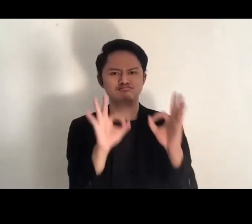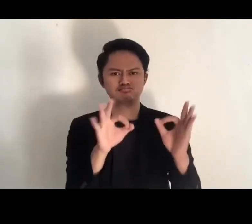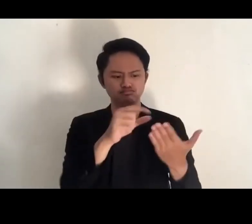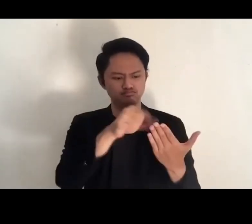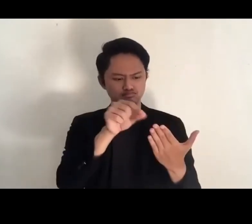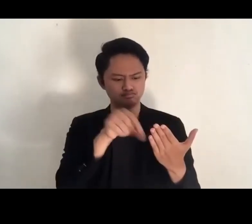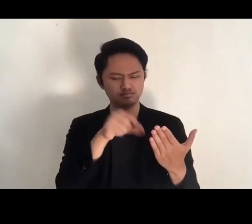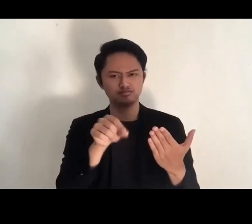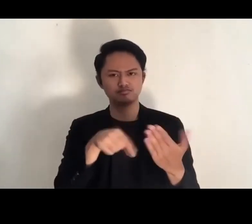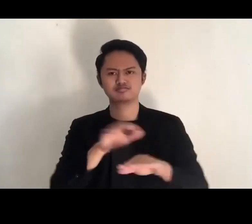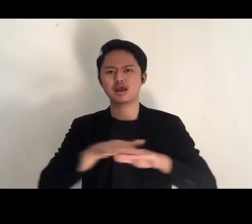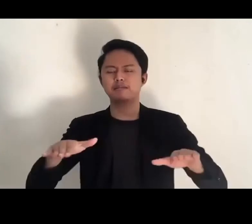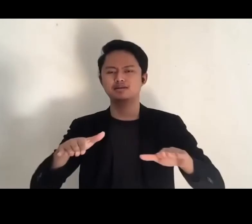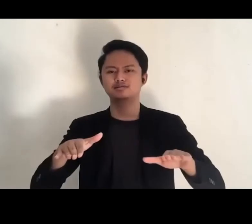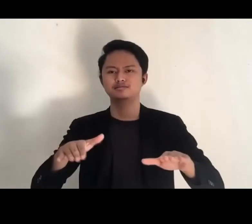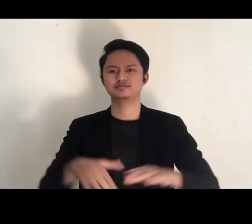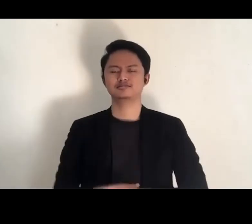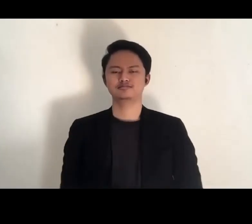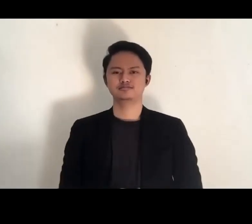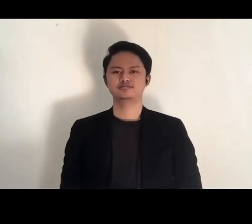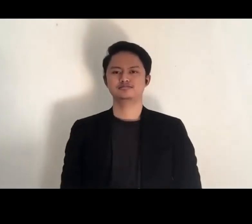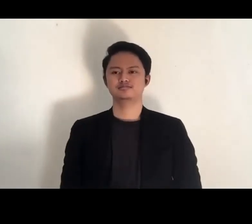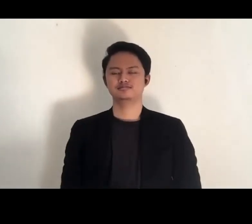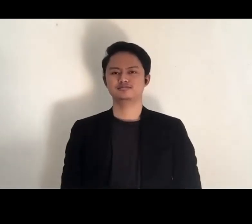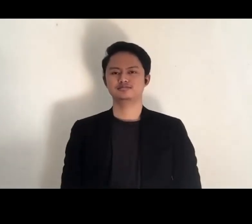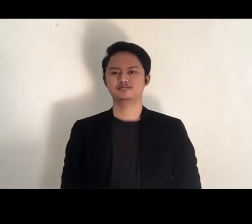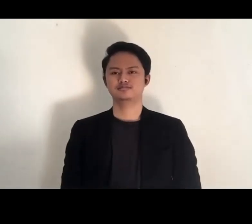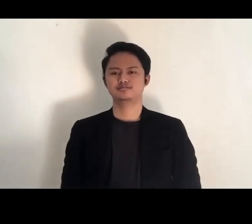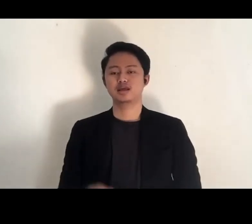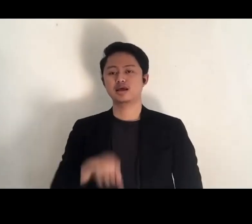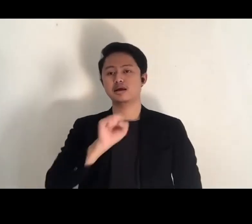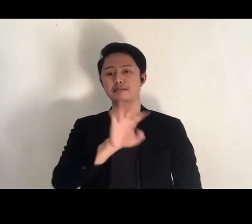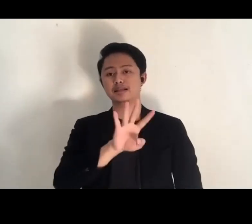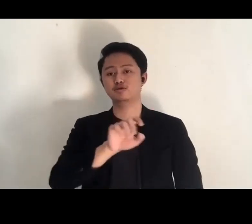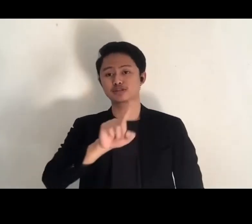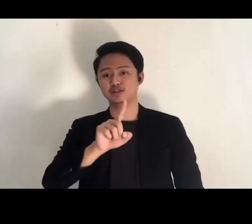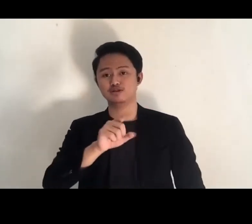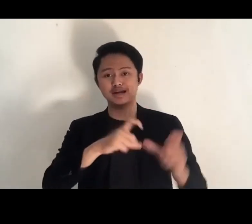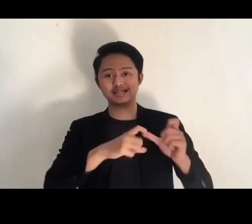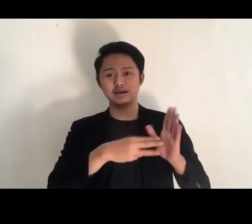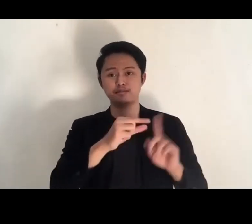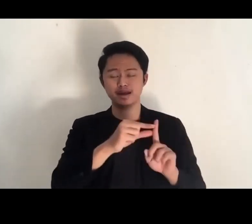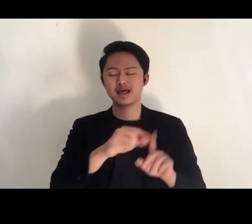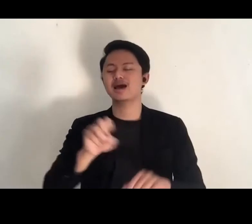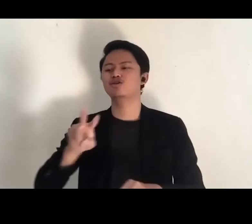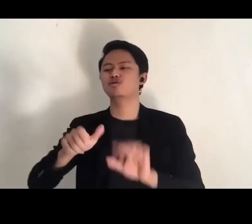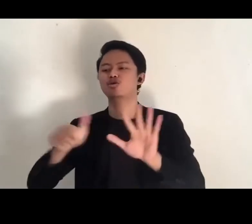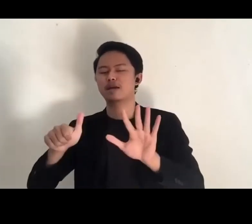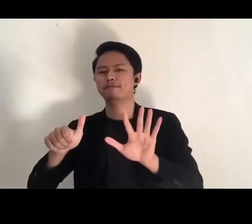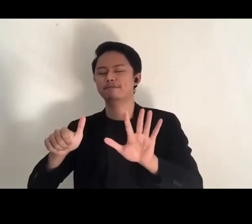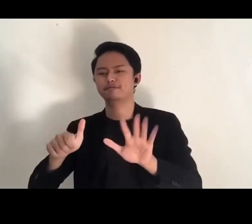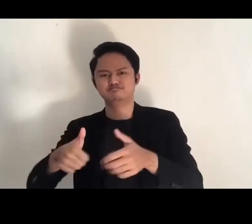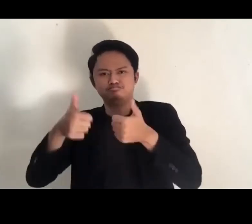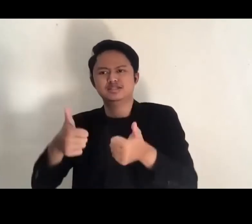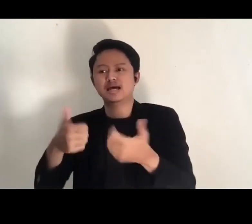COVID-19. Terus 26 dari 41 SMP dan atau 61% SMP